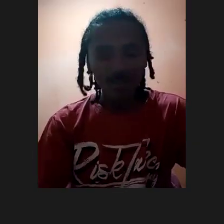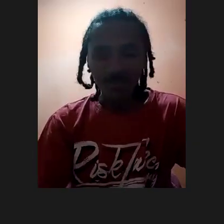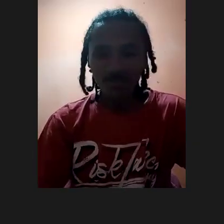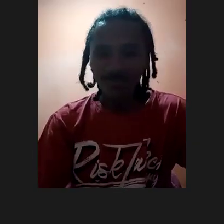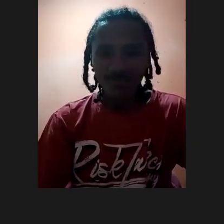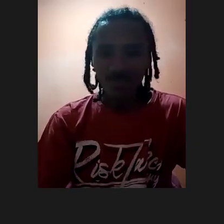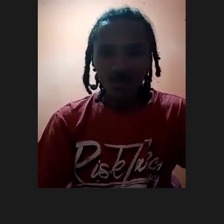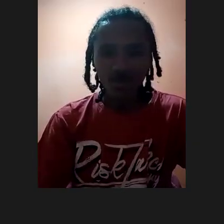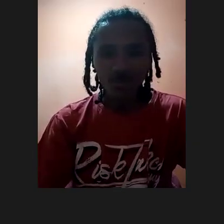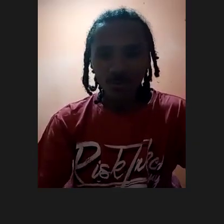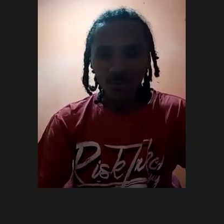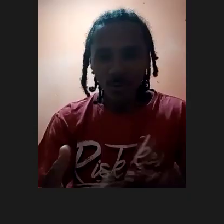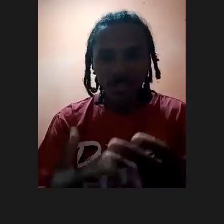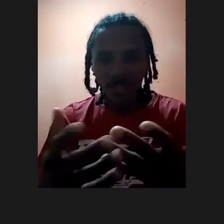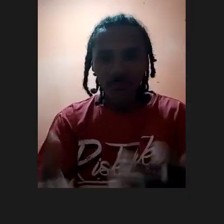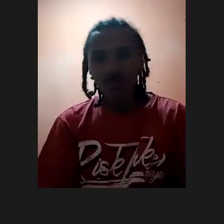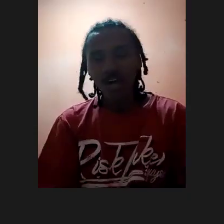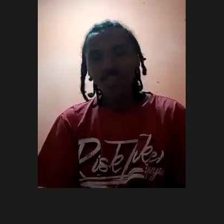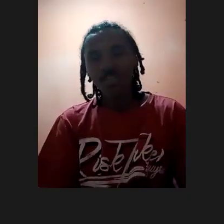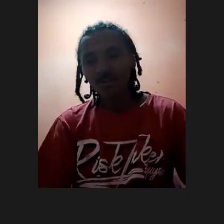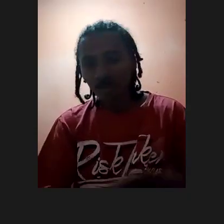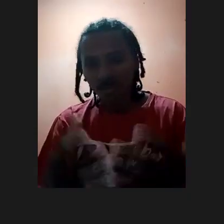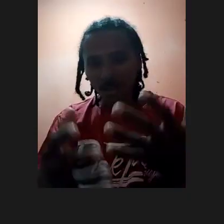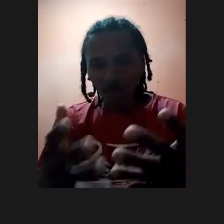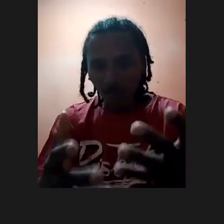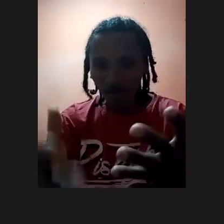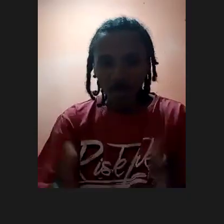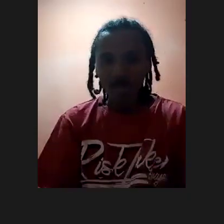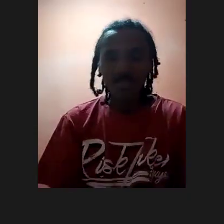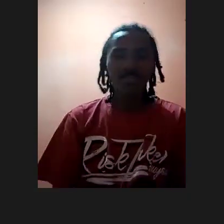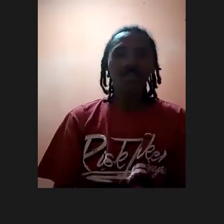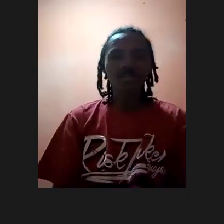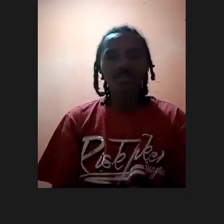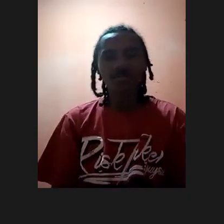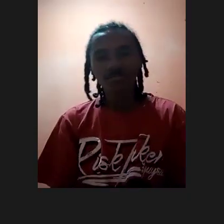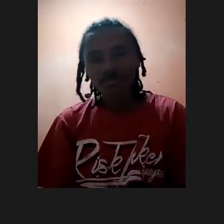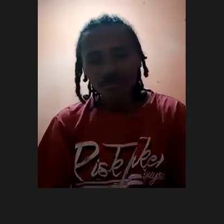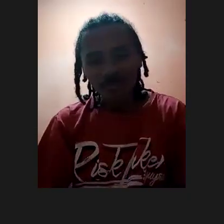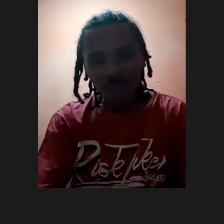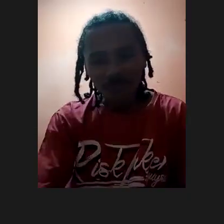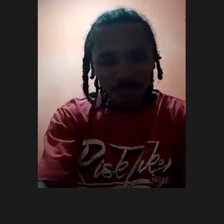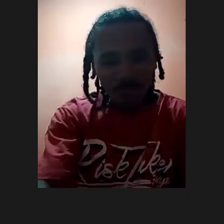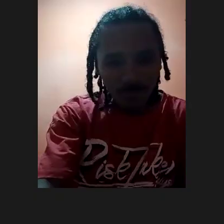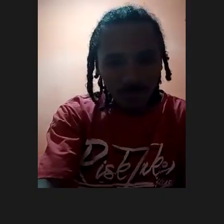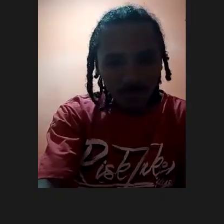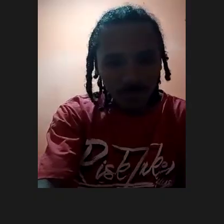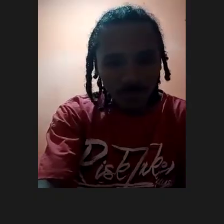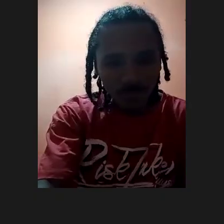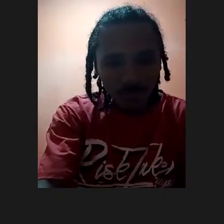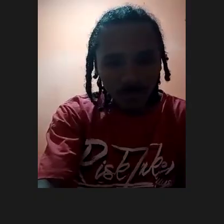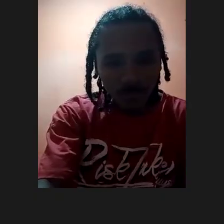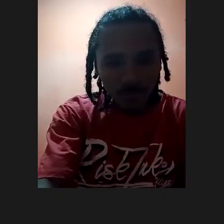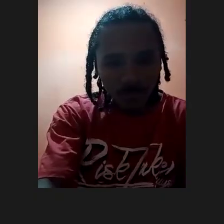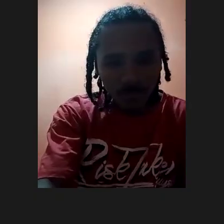É isso. Entendi. Eu tenho essa dificuldade ainda, eu Vamos ainda me lá, perco na vamos questão. lá. Nós estamos